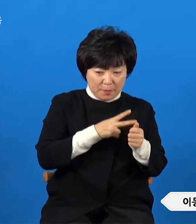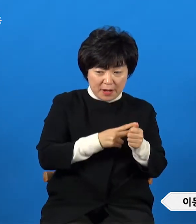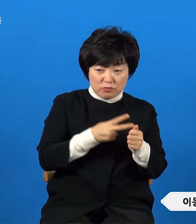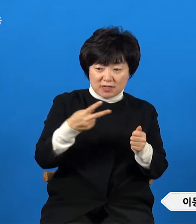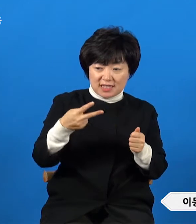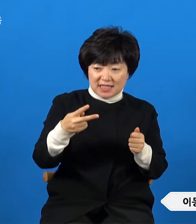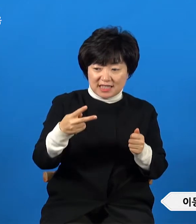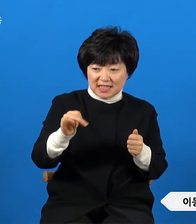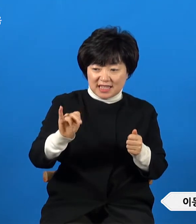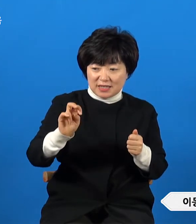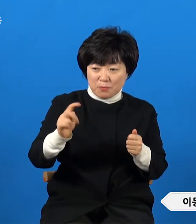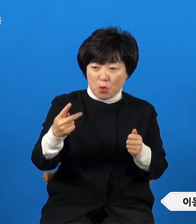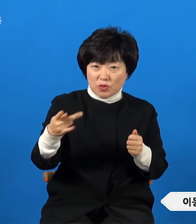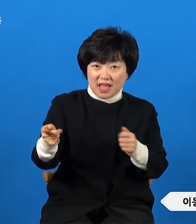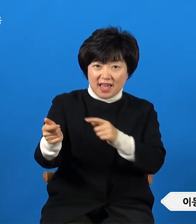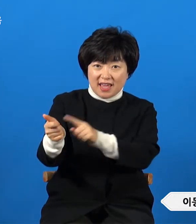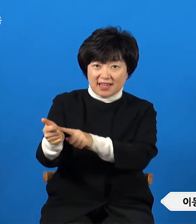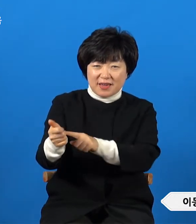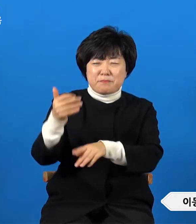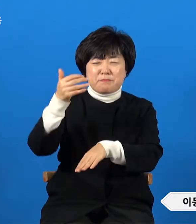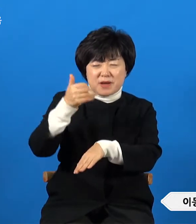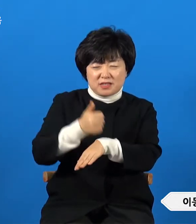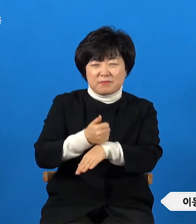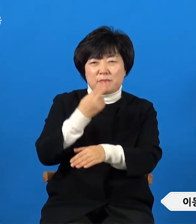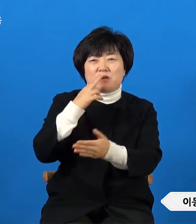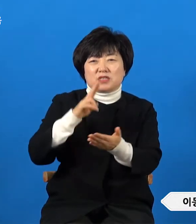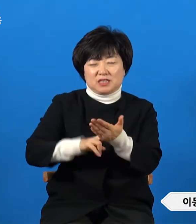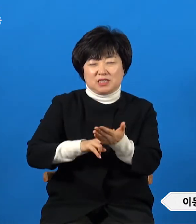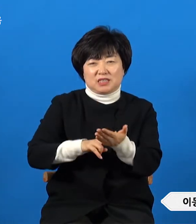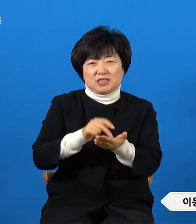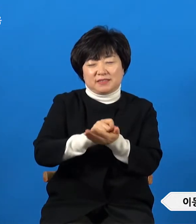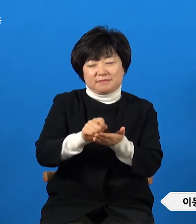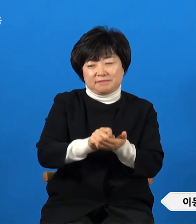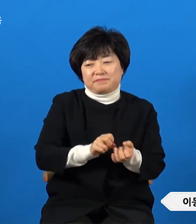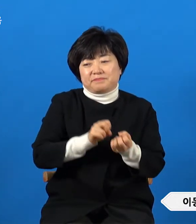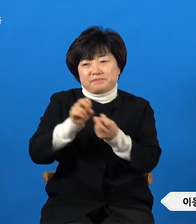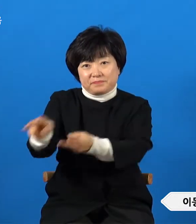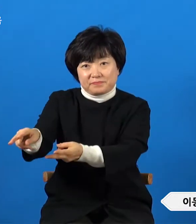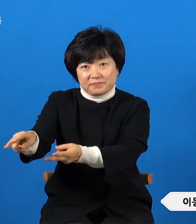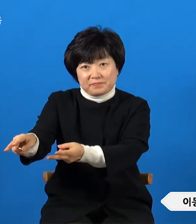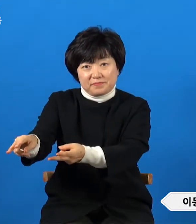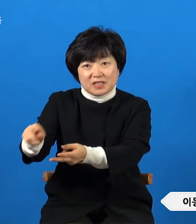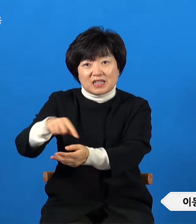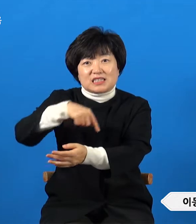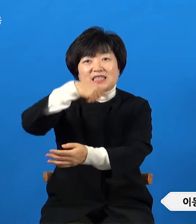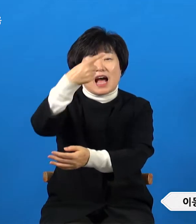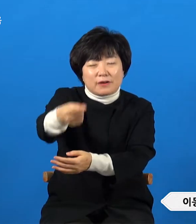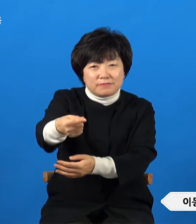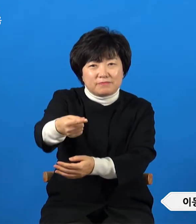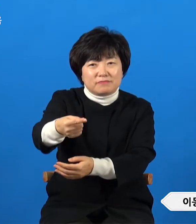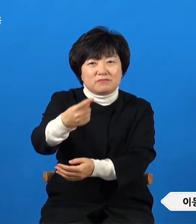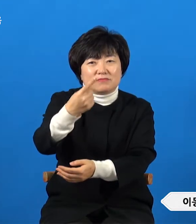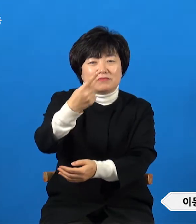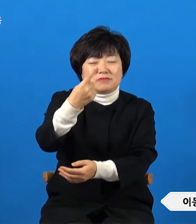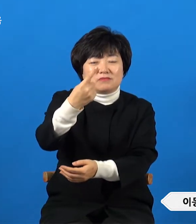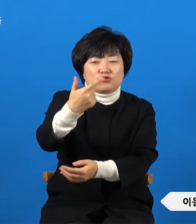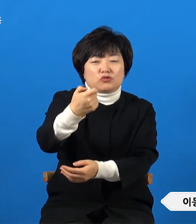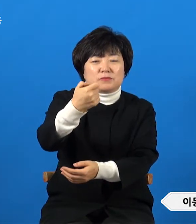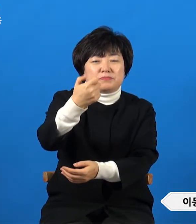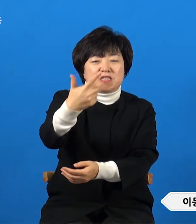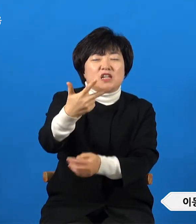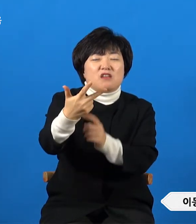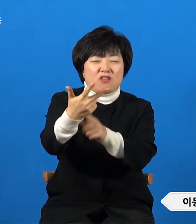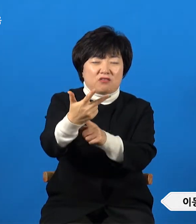편지입니다. 66년, 그 다음에 67년 바울이 죽습니다. 그러니까 자기